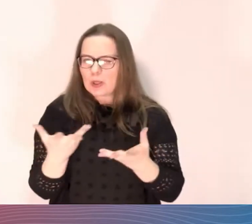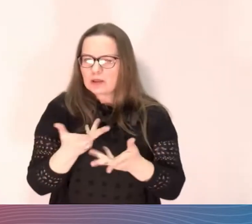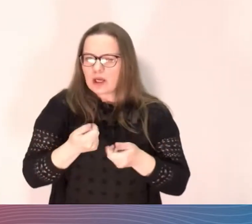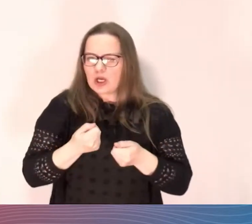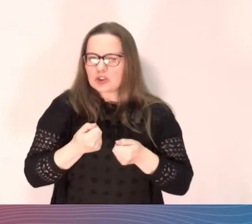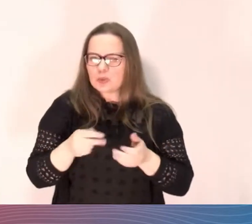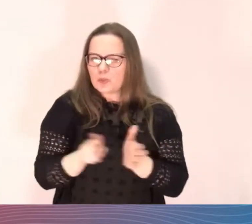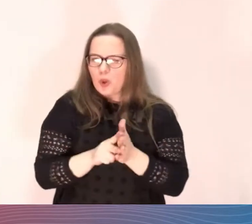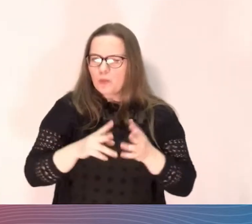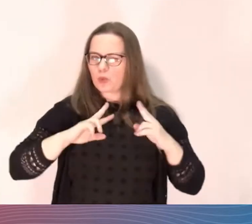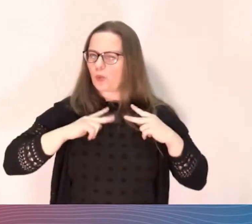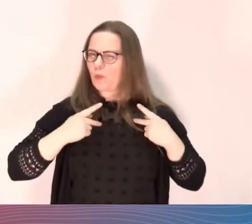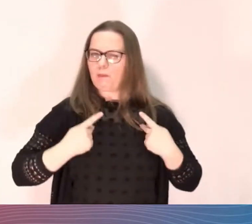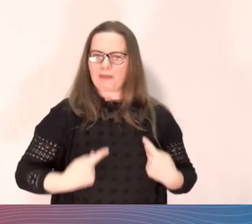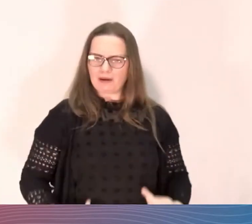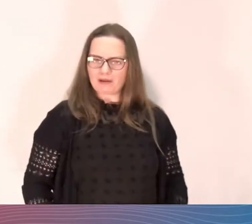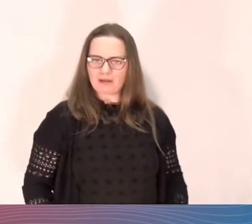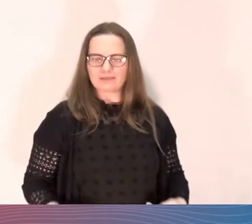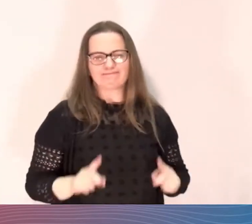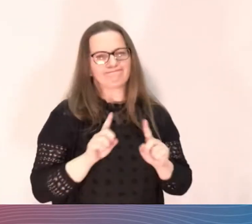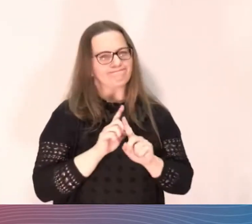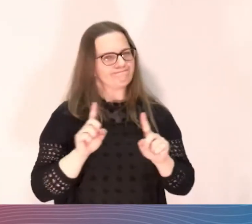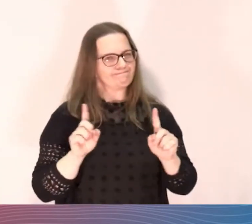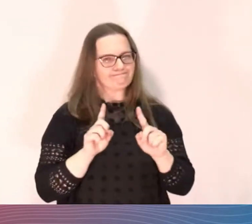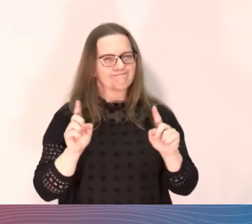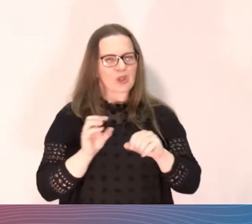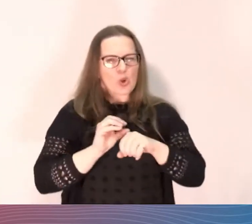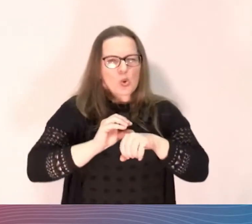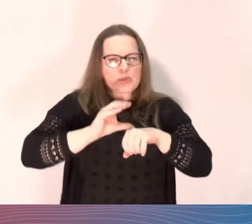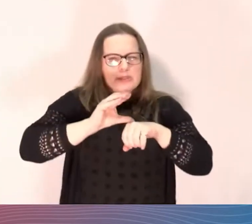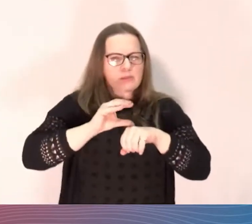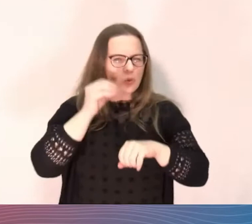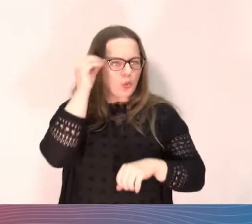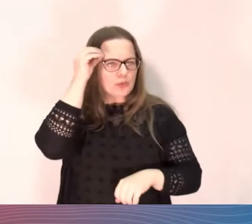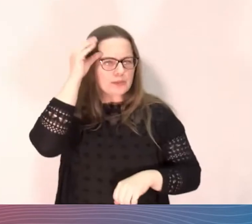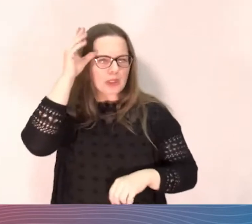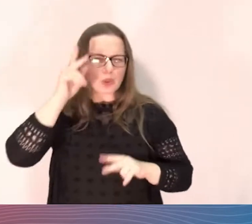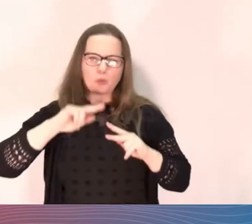nosso conhecimento, não é pelas nossas experiências,